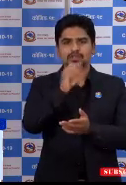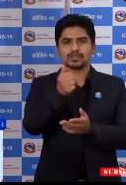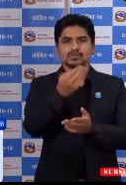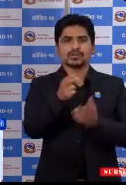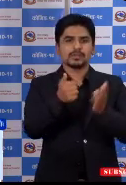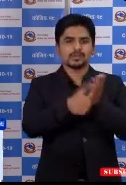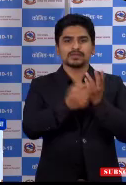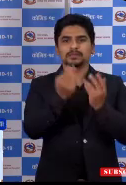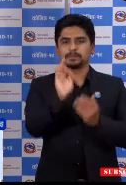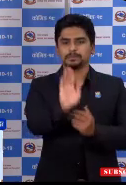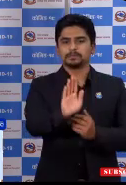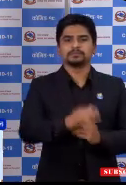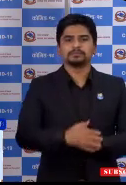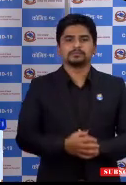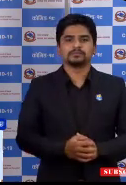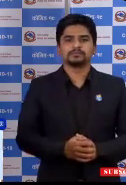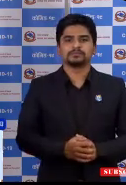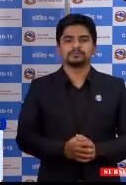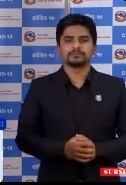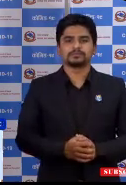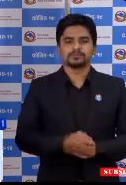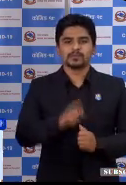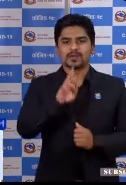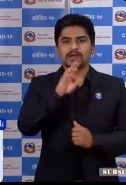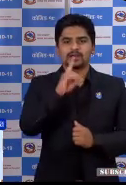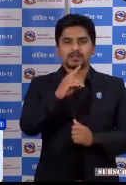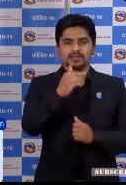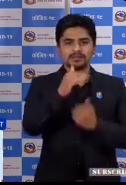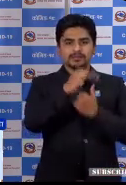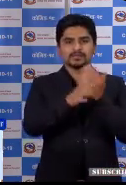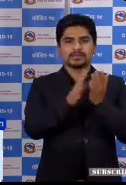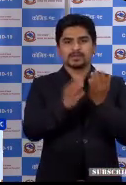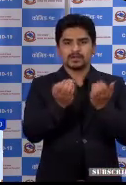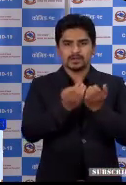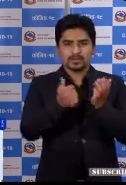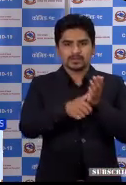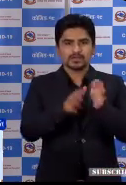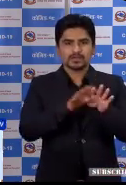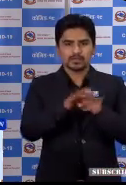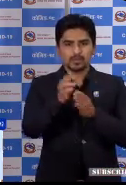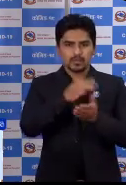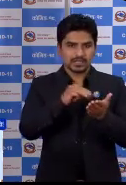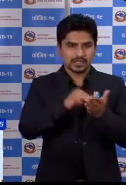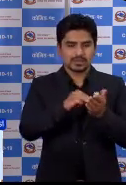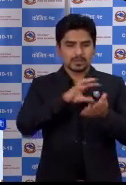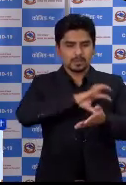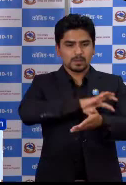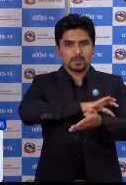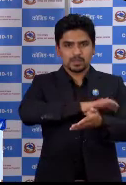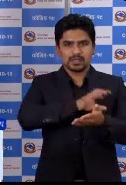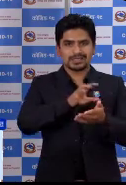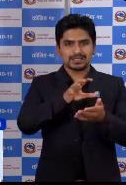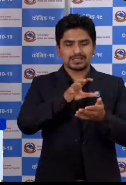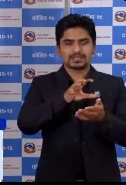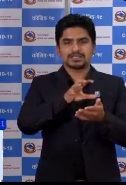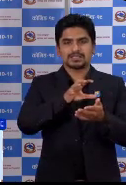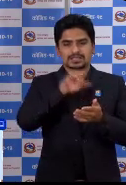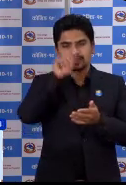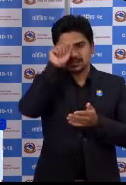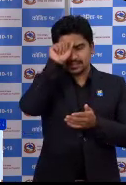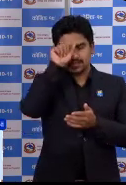2,236 परीक्षणहरू भएका छन्। आरडिटी विधिबाट गरिएका परीक्षणहरूमध्ये प्रदेशमा